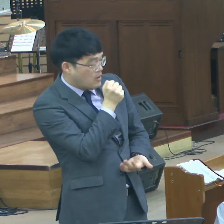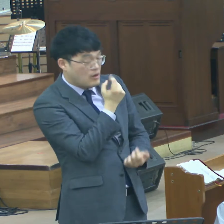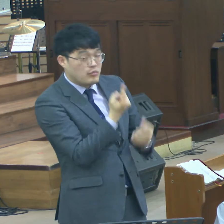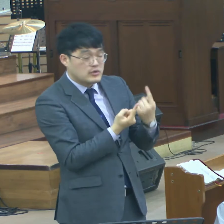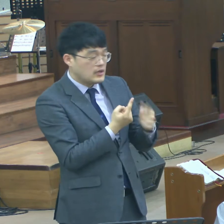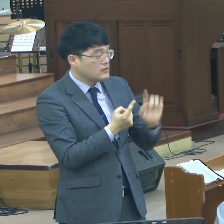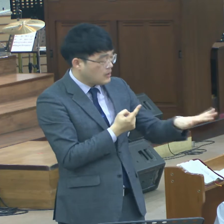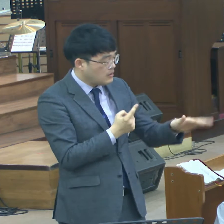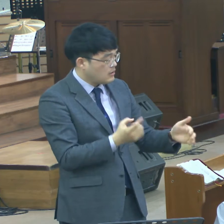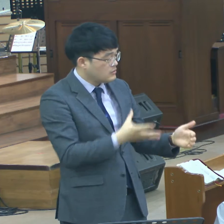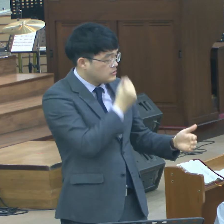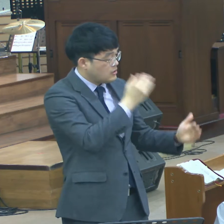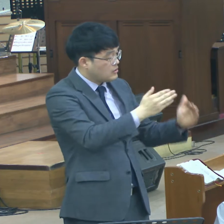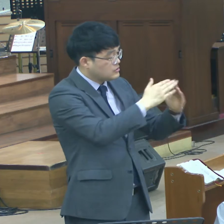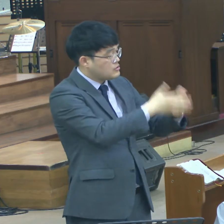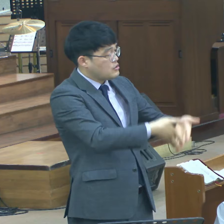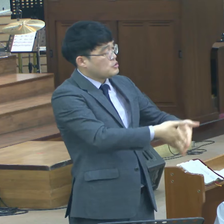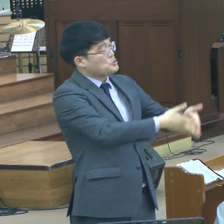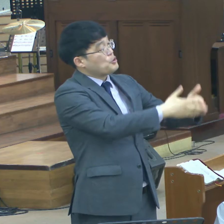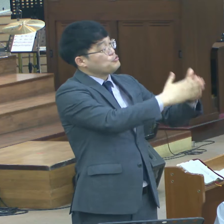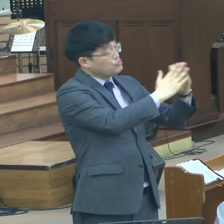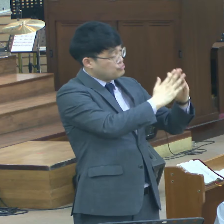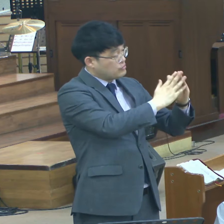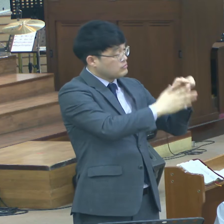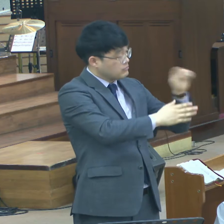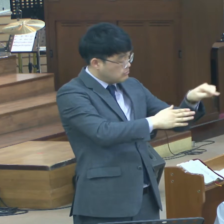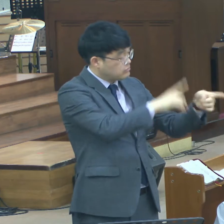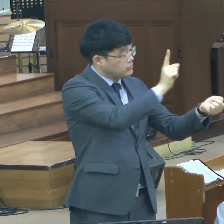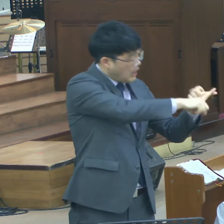순종이야. 너 내 말대로 안 되면